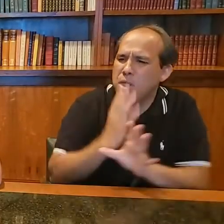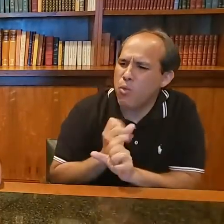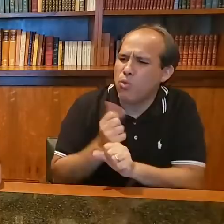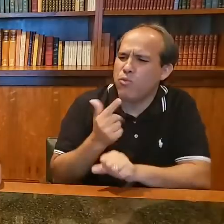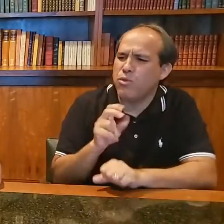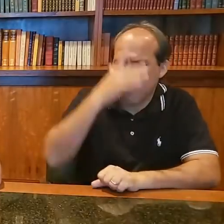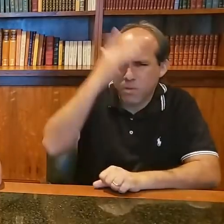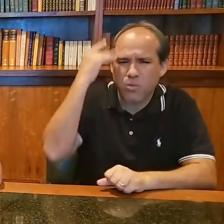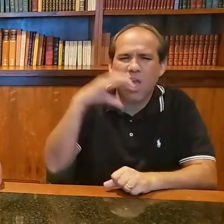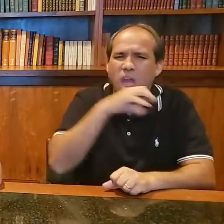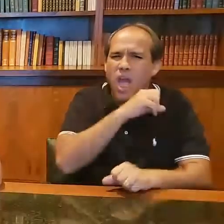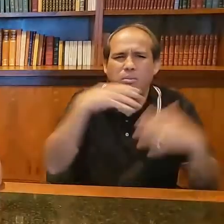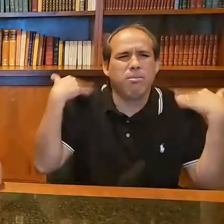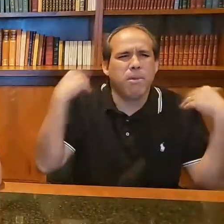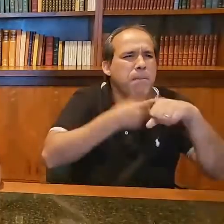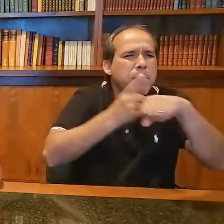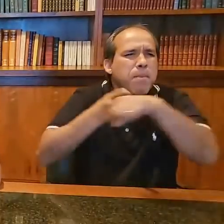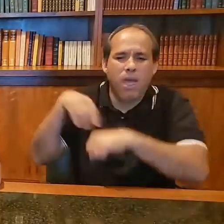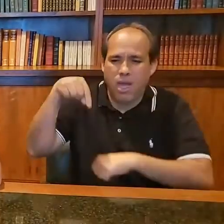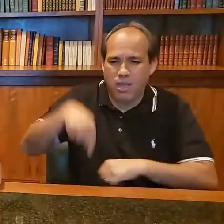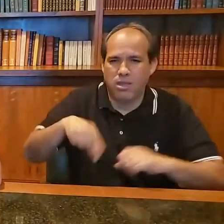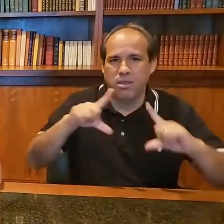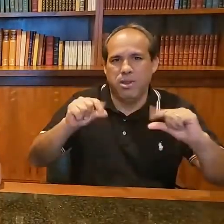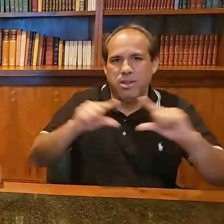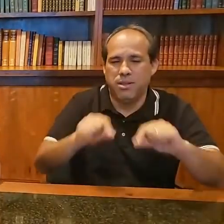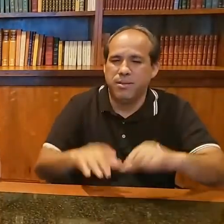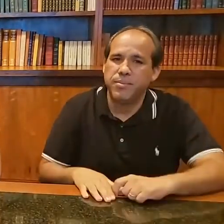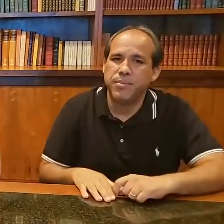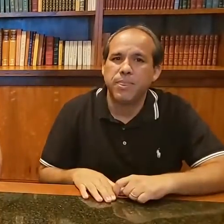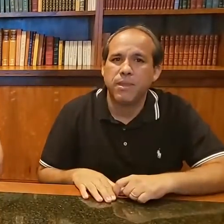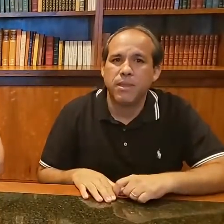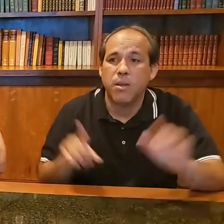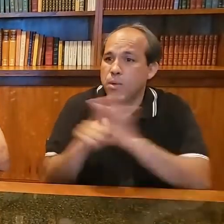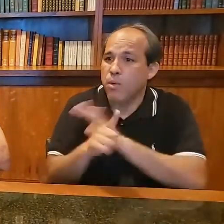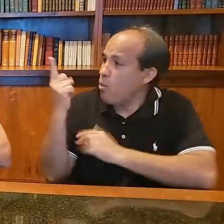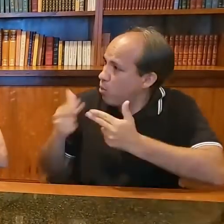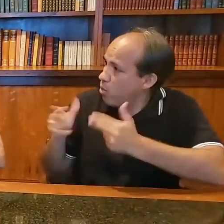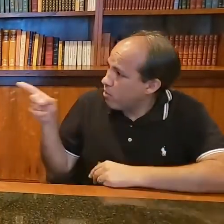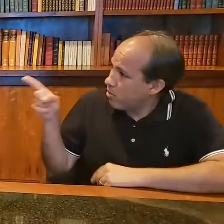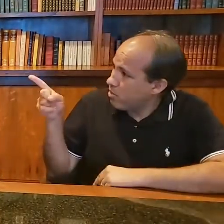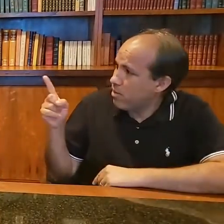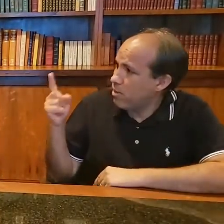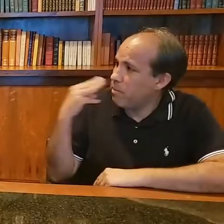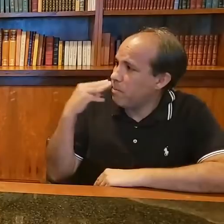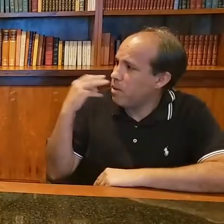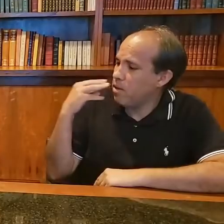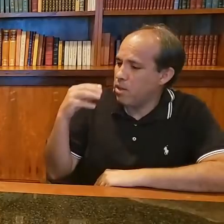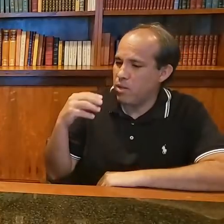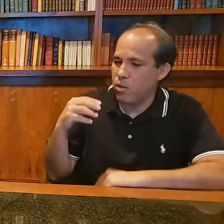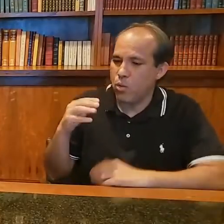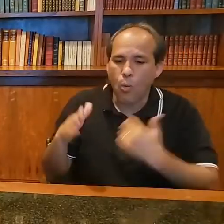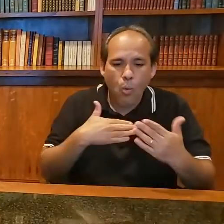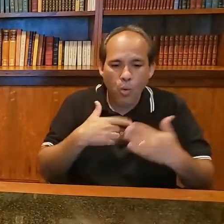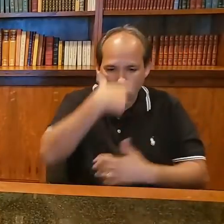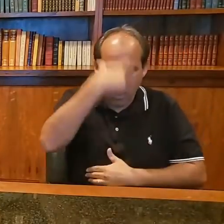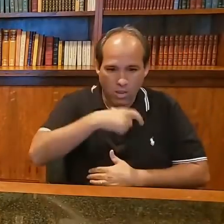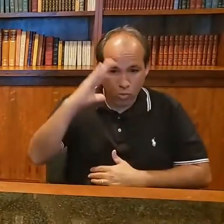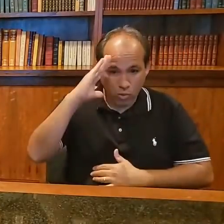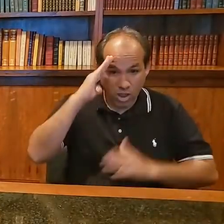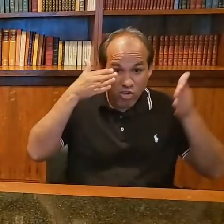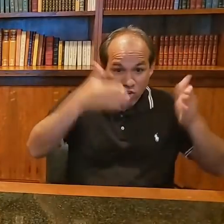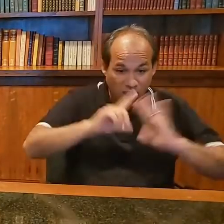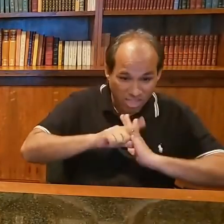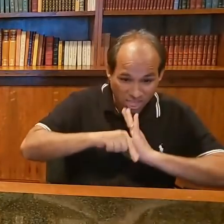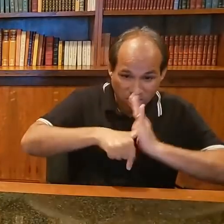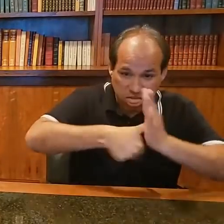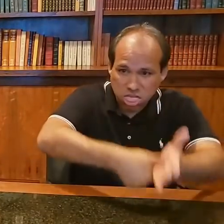Bem, coisa rápida, né? Quero fazer uma pergunta a você, Milton. Pois não. O soldado que chega atrasado na